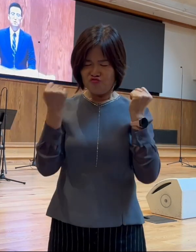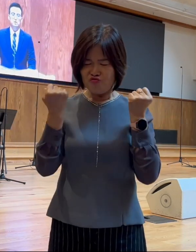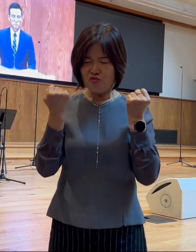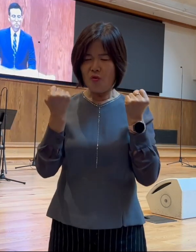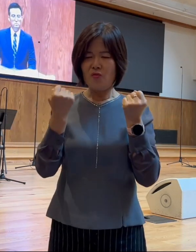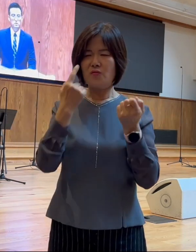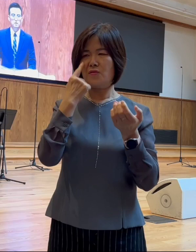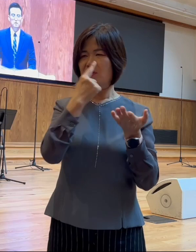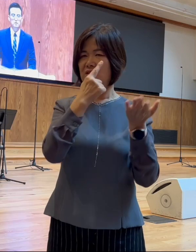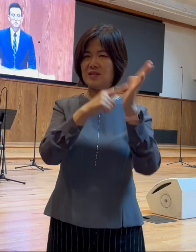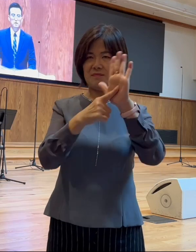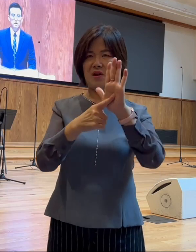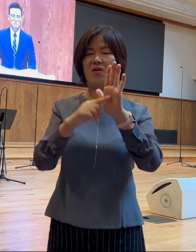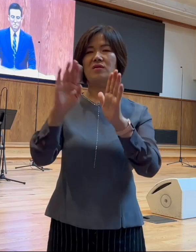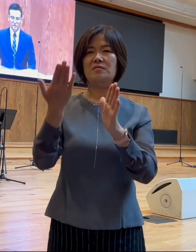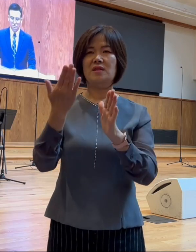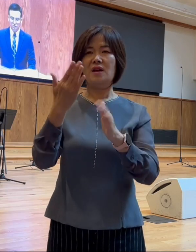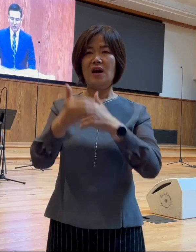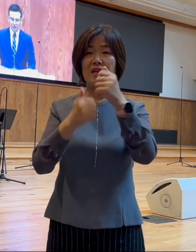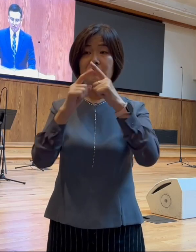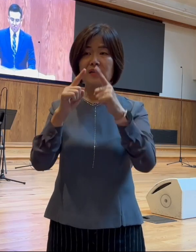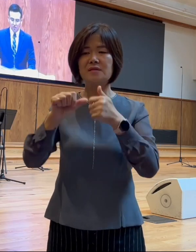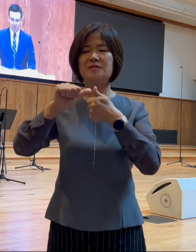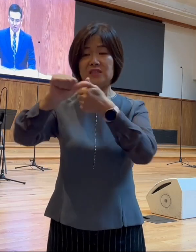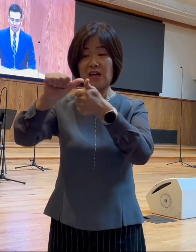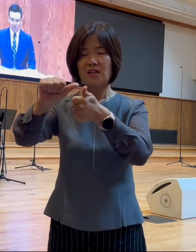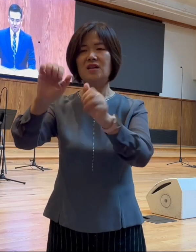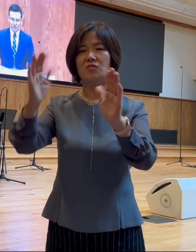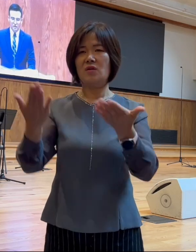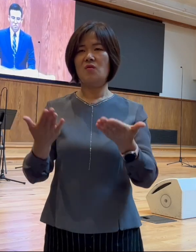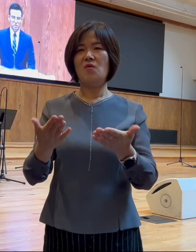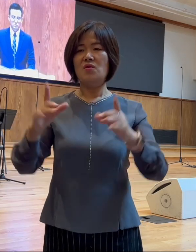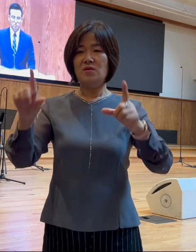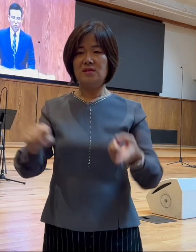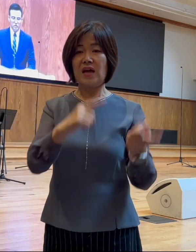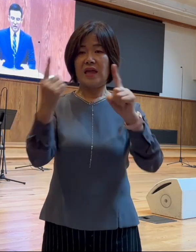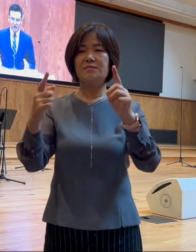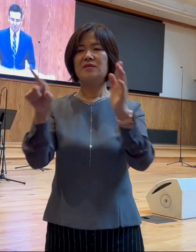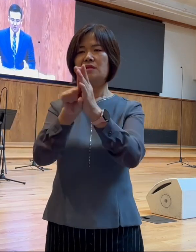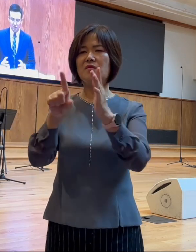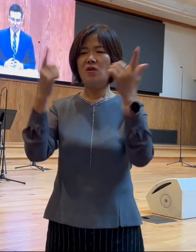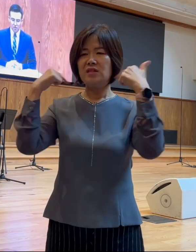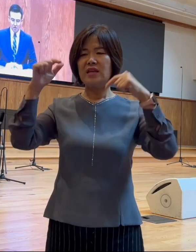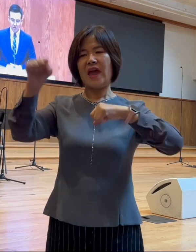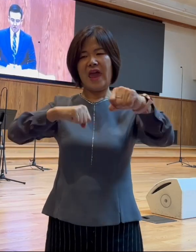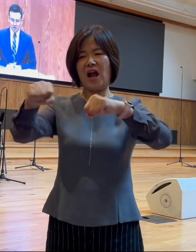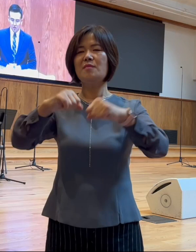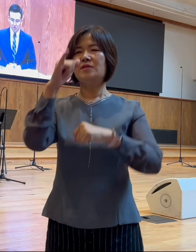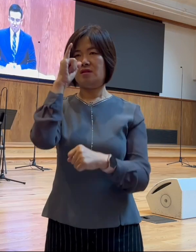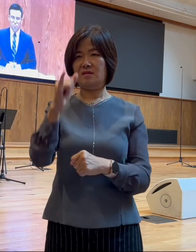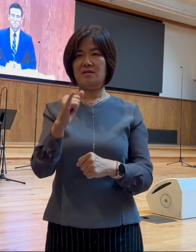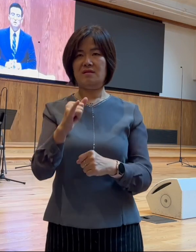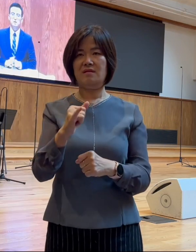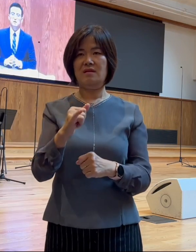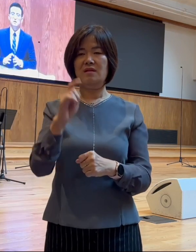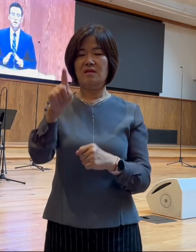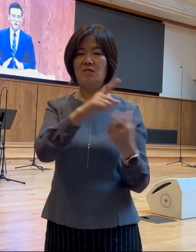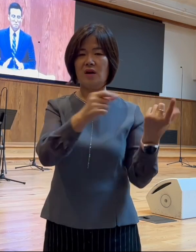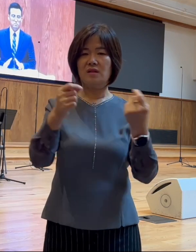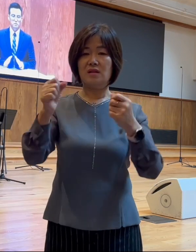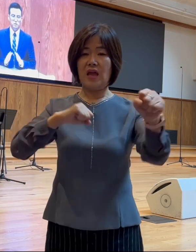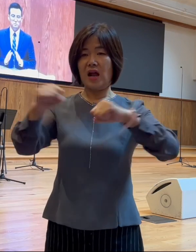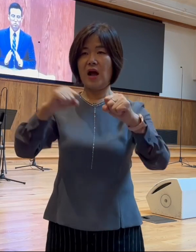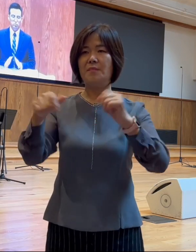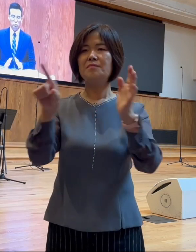순종으로 증명됩니다. 하나님의 말씀을 따르게 됩니다. 산 믿음은 언제나 행함이 있어요. 이런 그 행함,